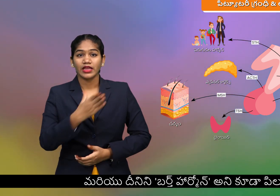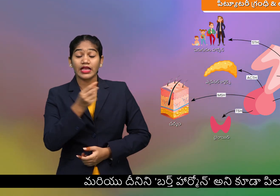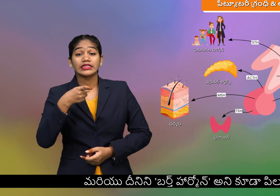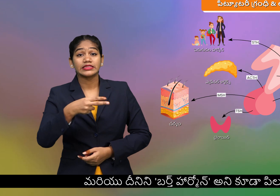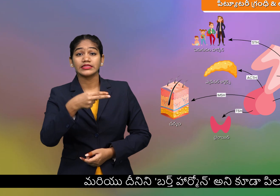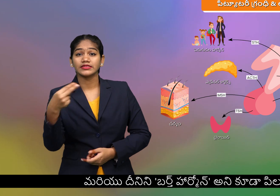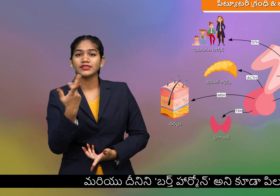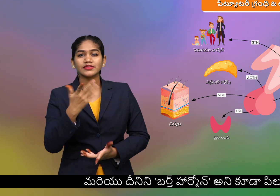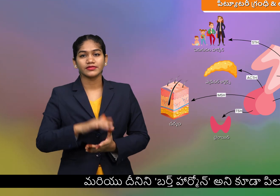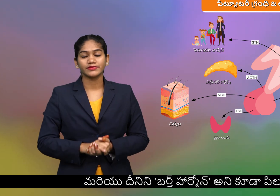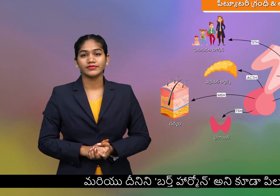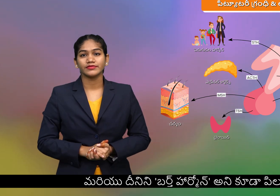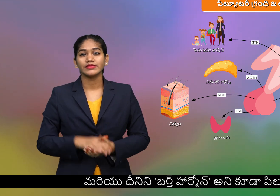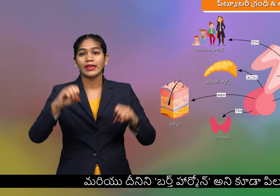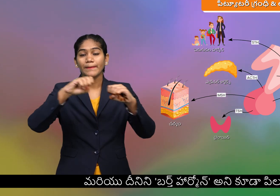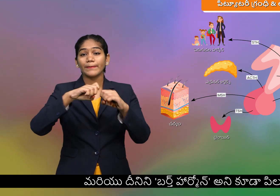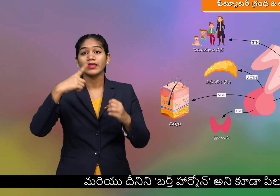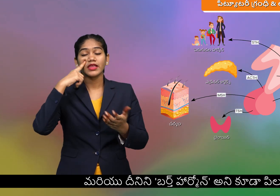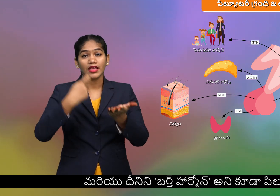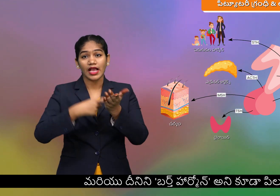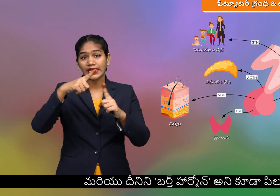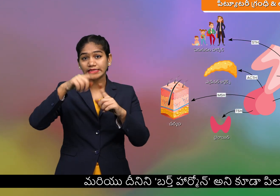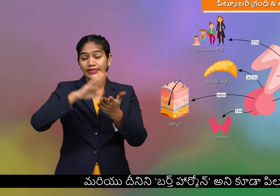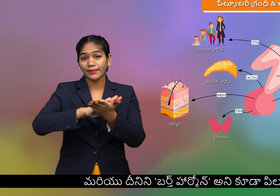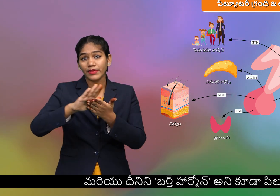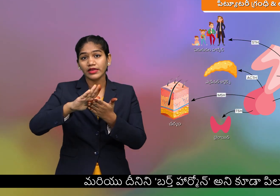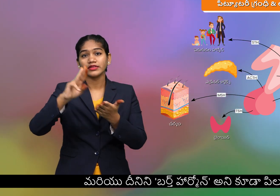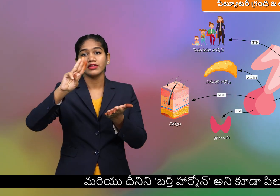మరియు దీనిని బర్త్ హార్మోన్ అని కూడా పిలుస్తారు.